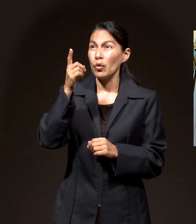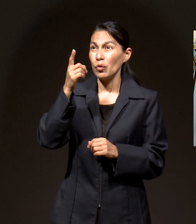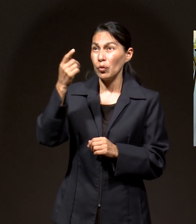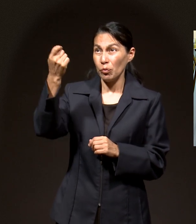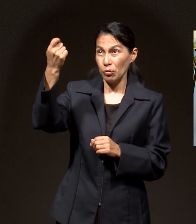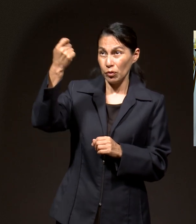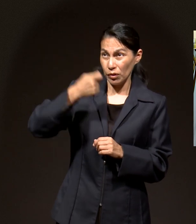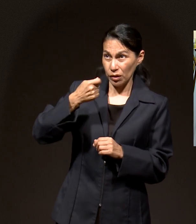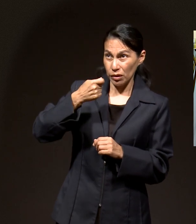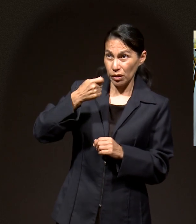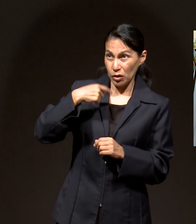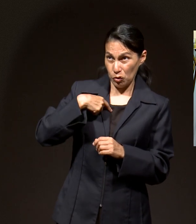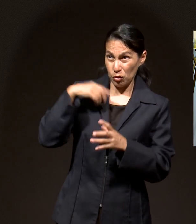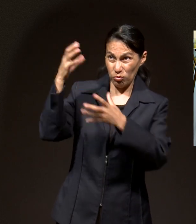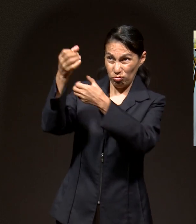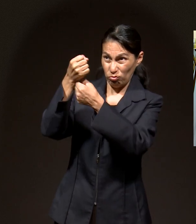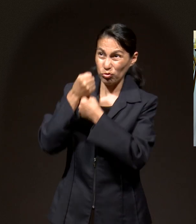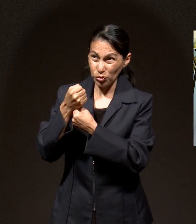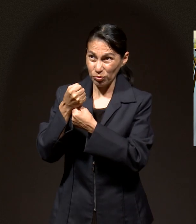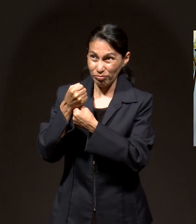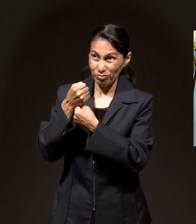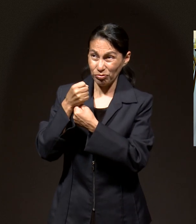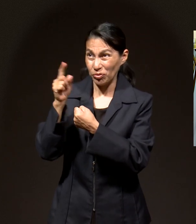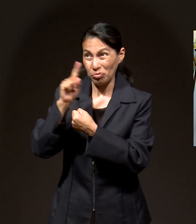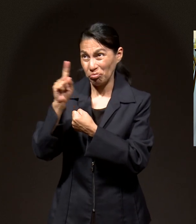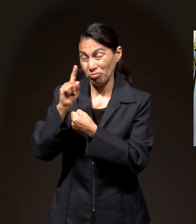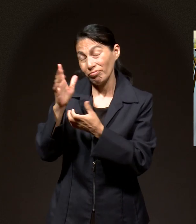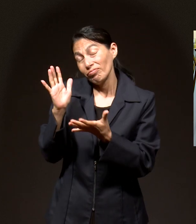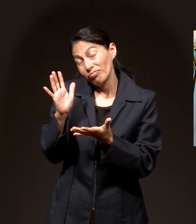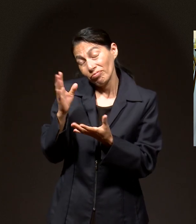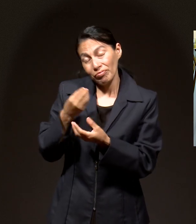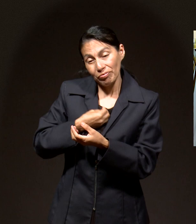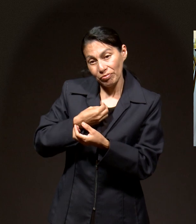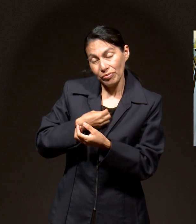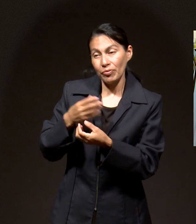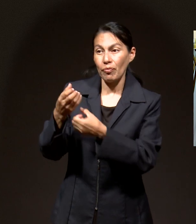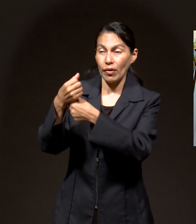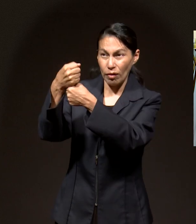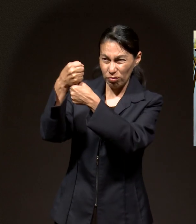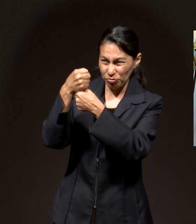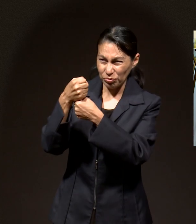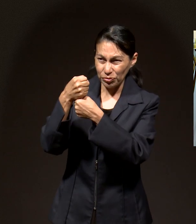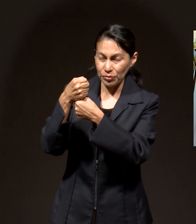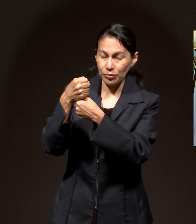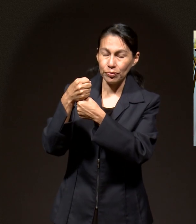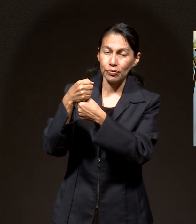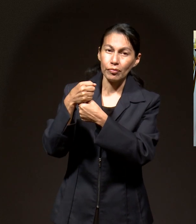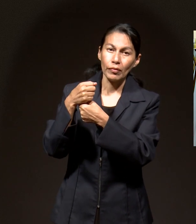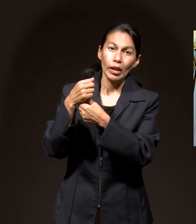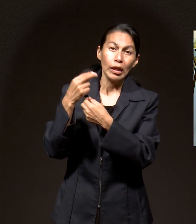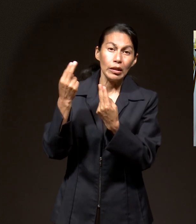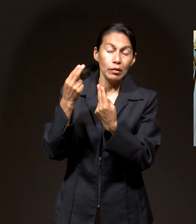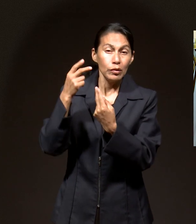Aprender a depender fervientemente en oración y estudio de la Biblia es